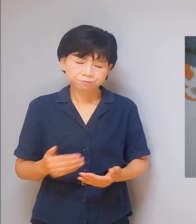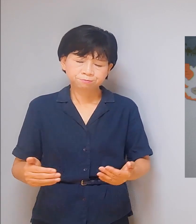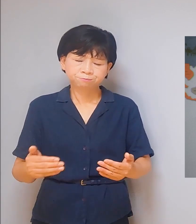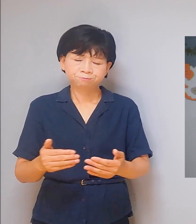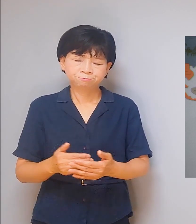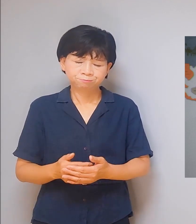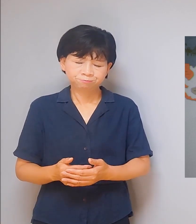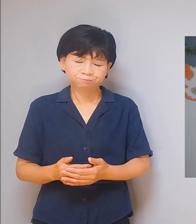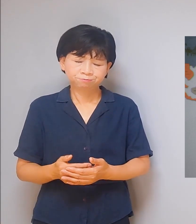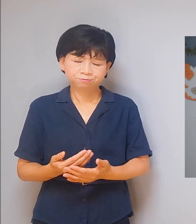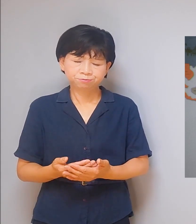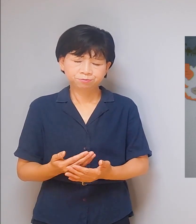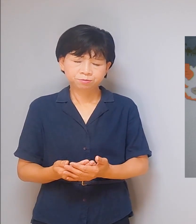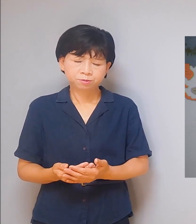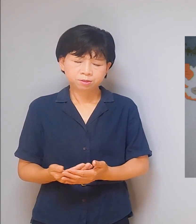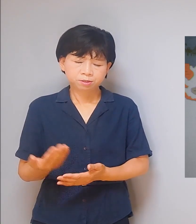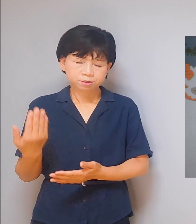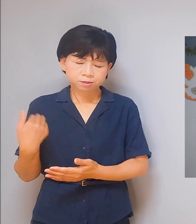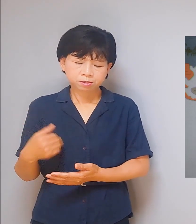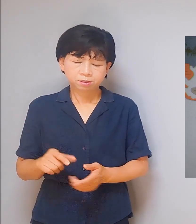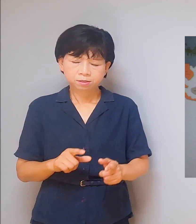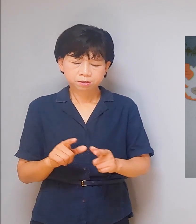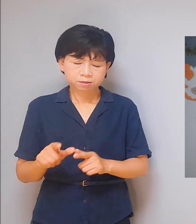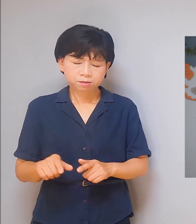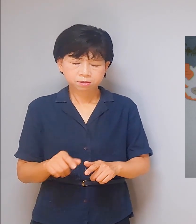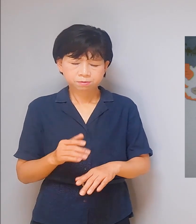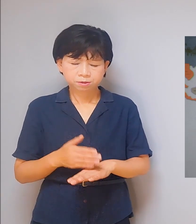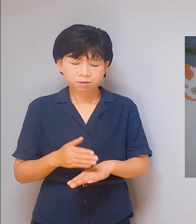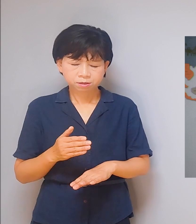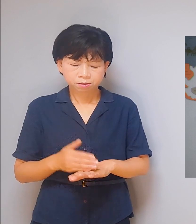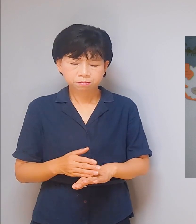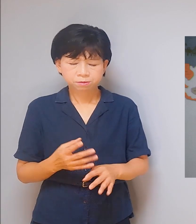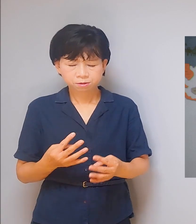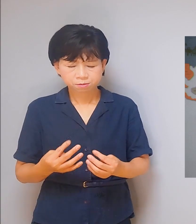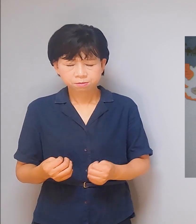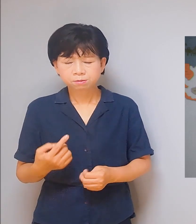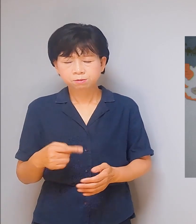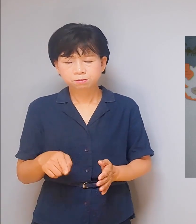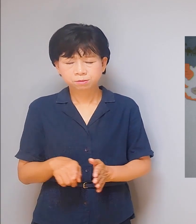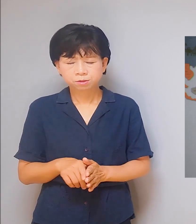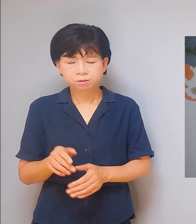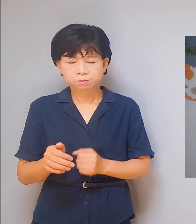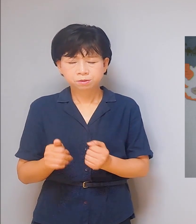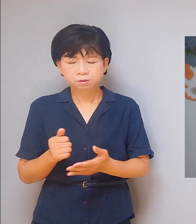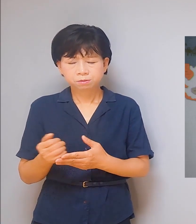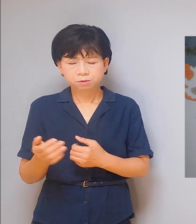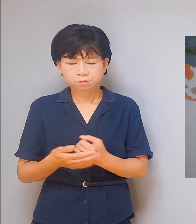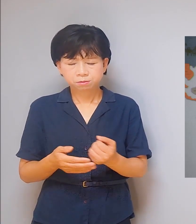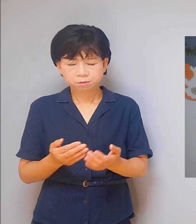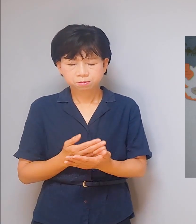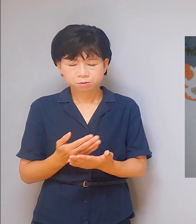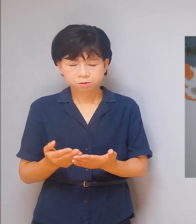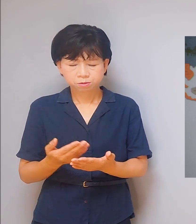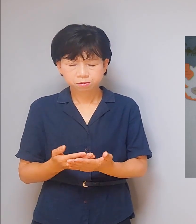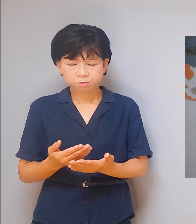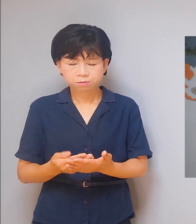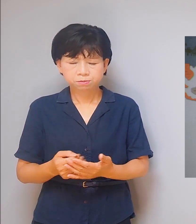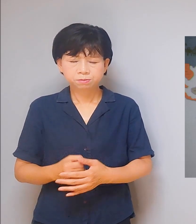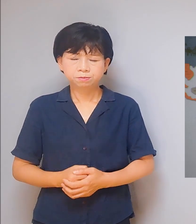하여 주시옵소서. 지나간 세월들 속에서 감사한 것이 많은 줄 믿습니다. 하나님 은혜 베풀어 주시옵소서.